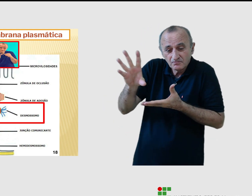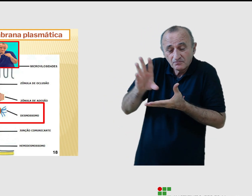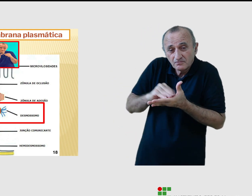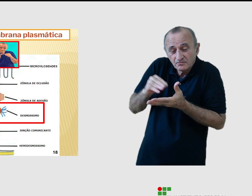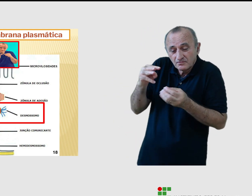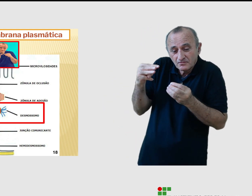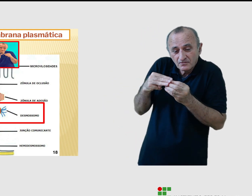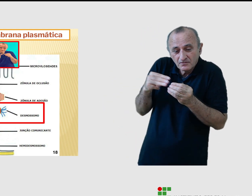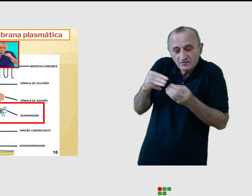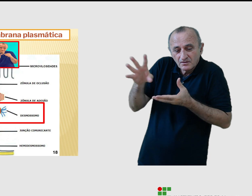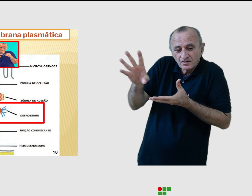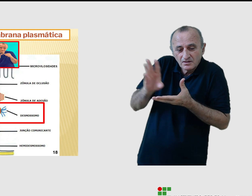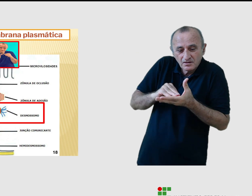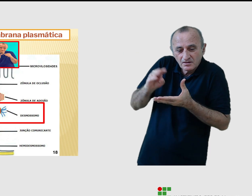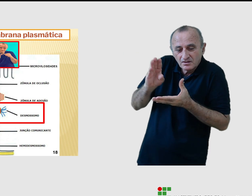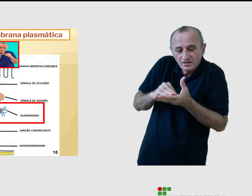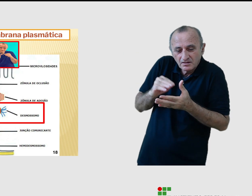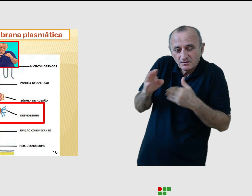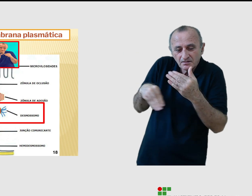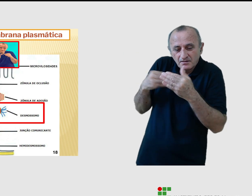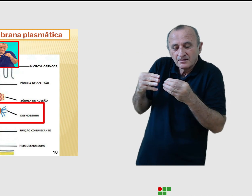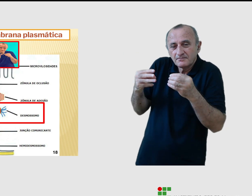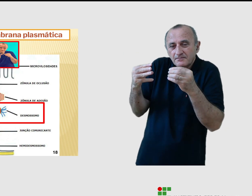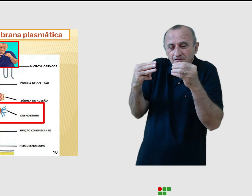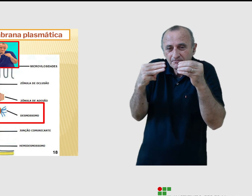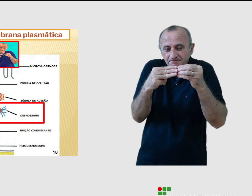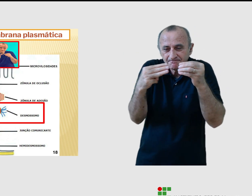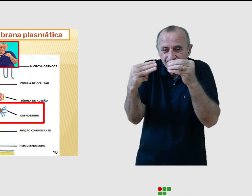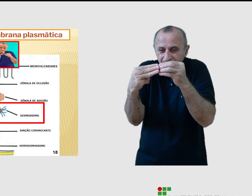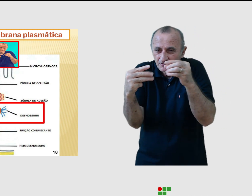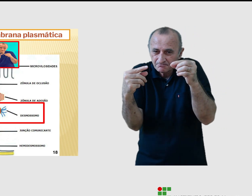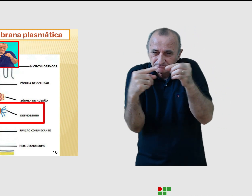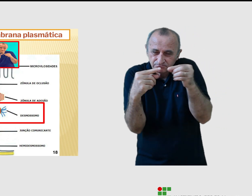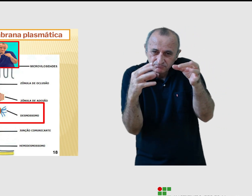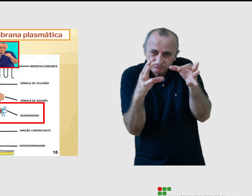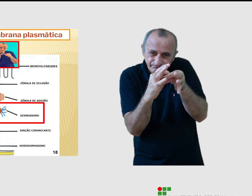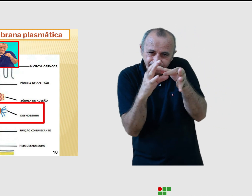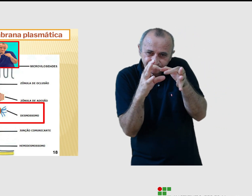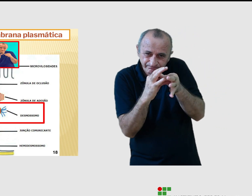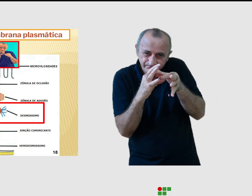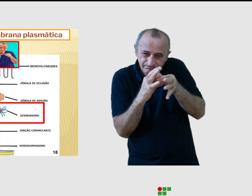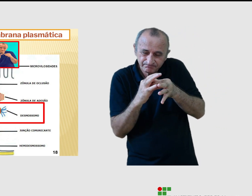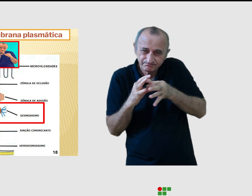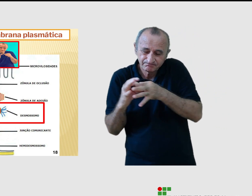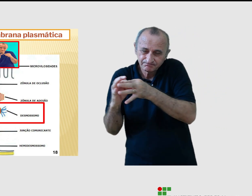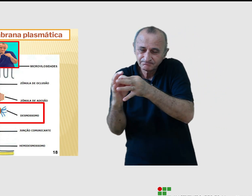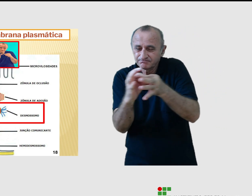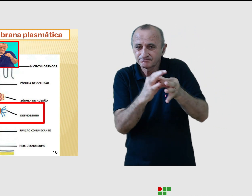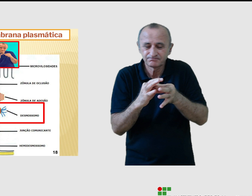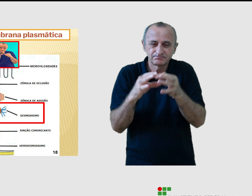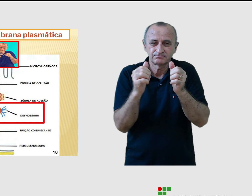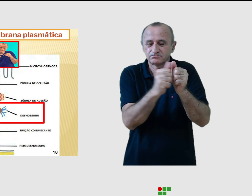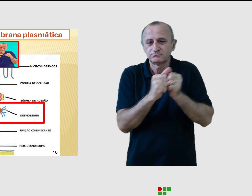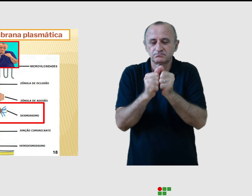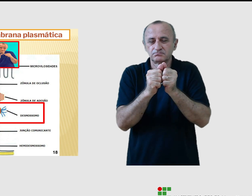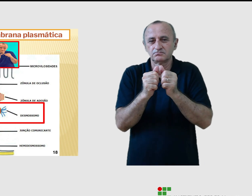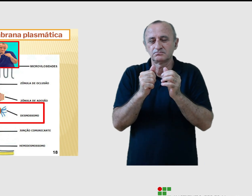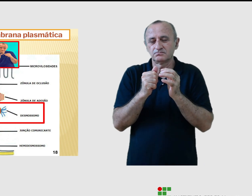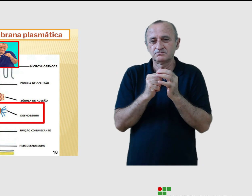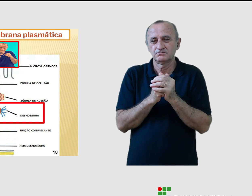a função de adesão entre as células, isto é, sua função é manter a